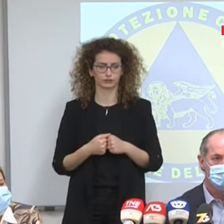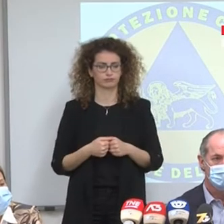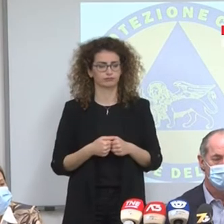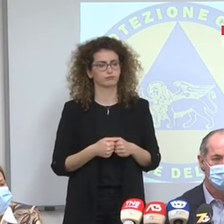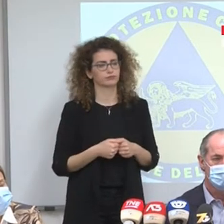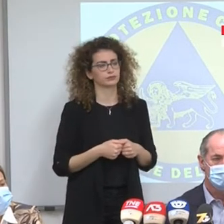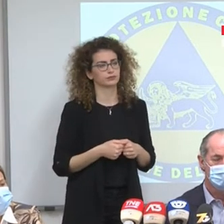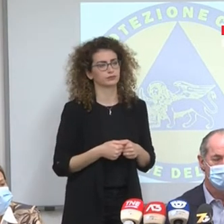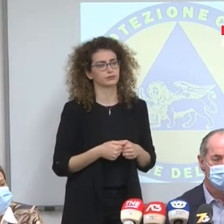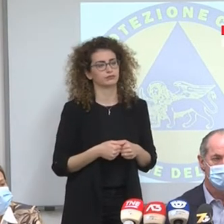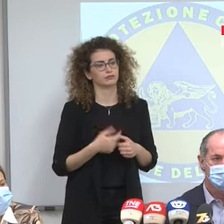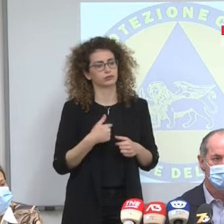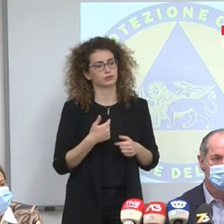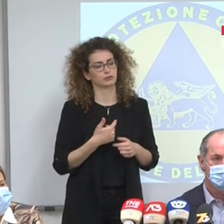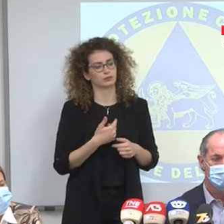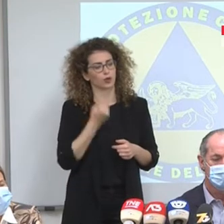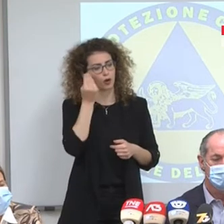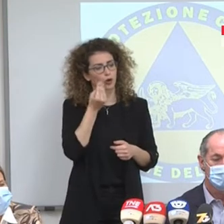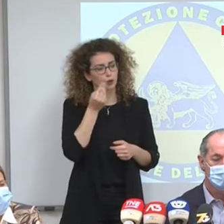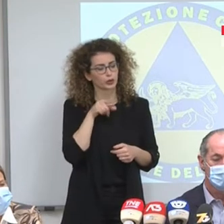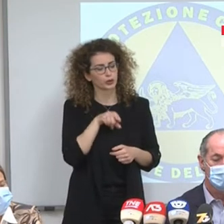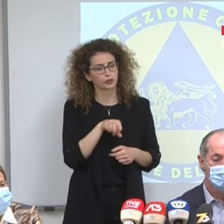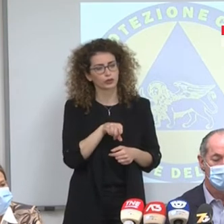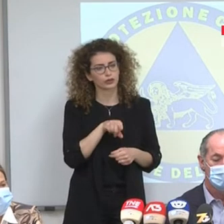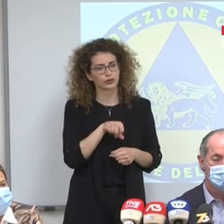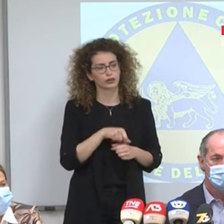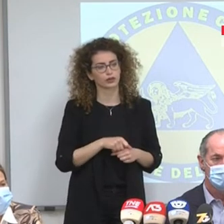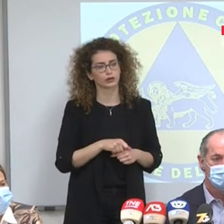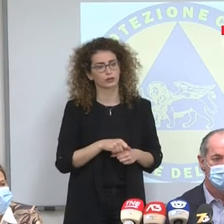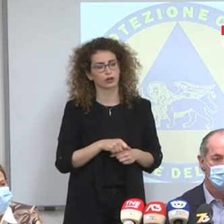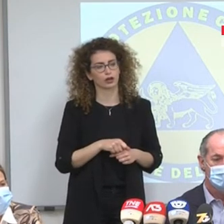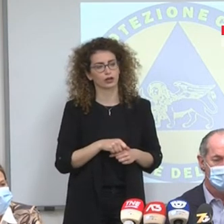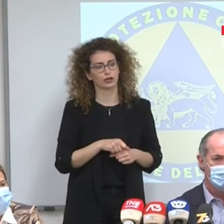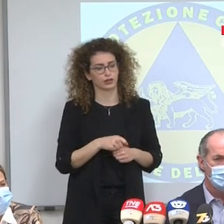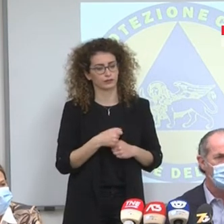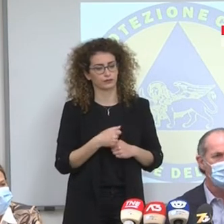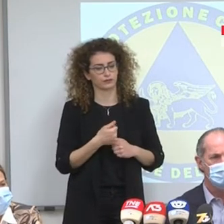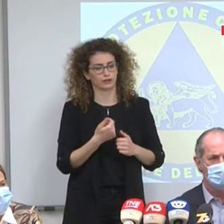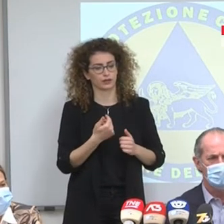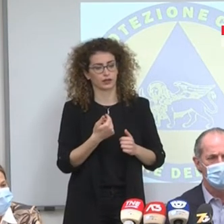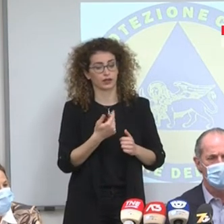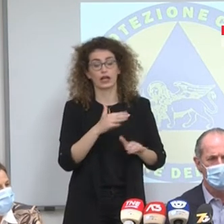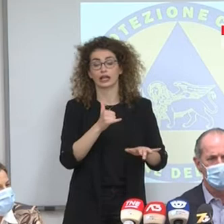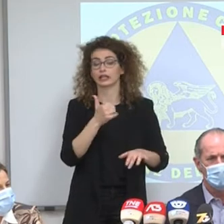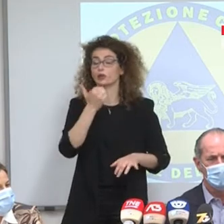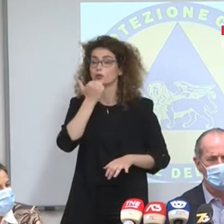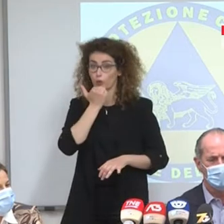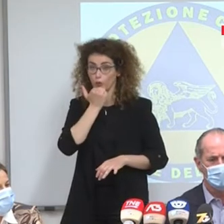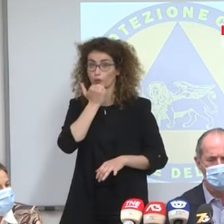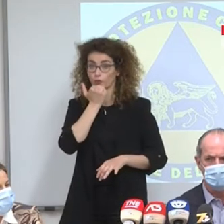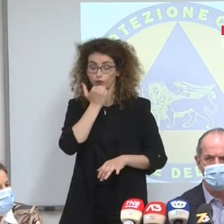Quindi, insomma, la sua posizione sarà quella di chiedere l'abolizione?